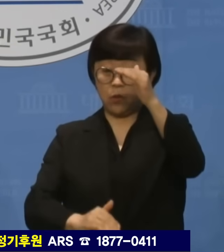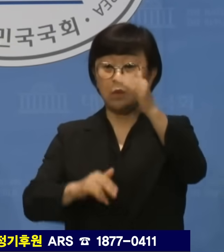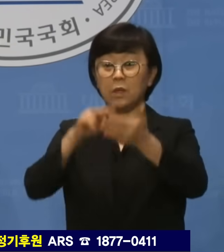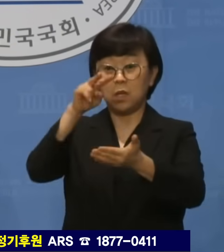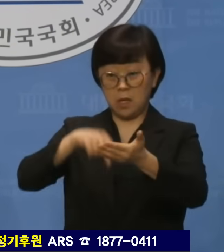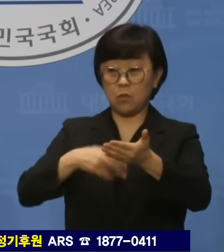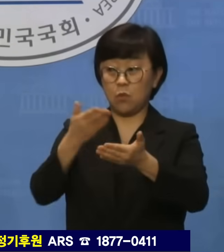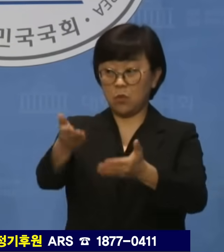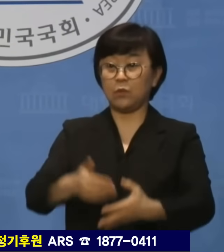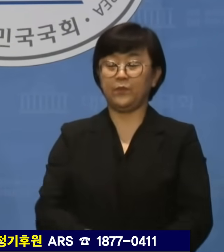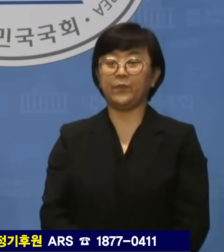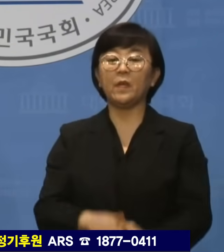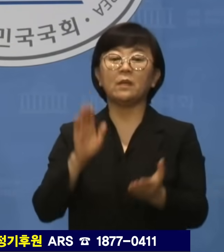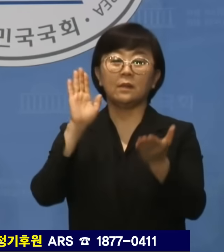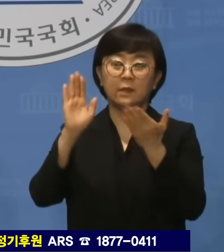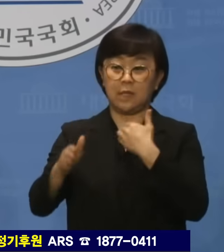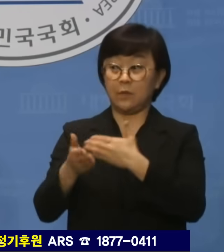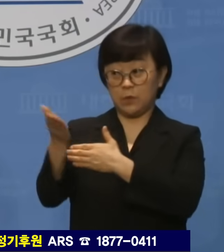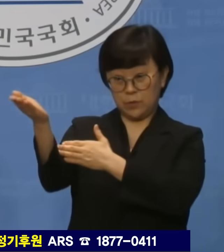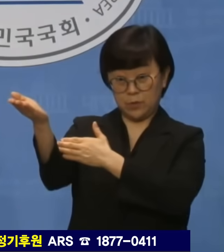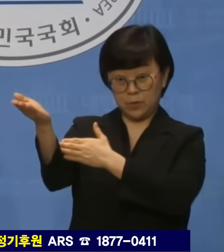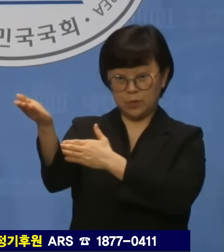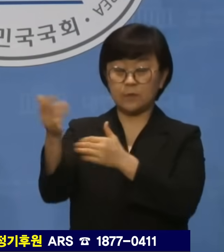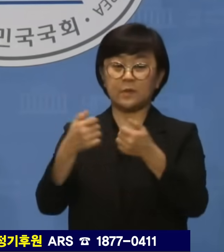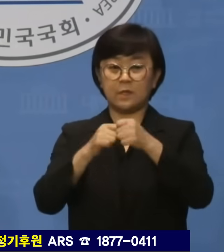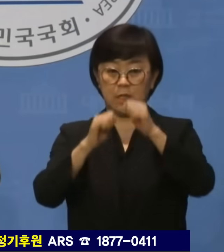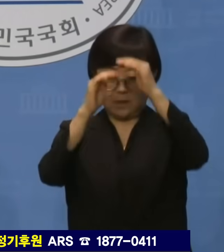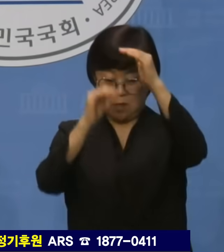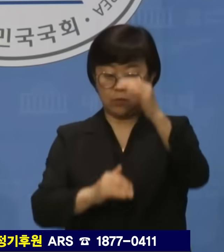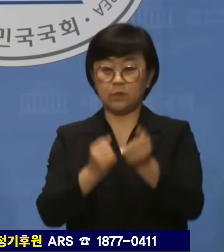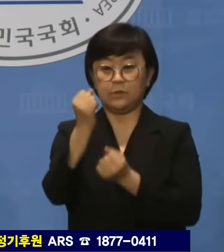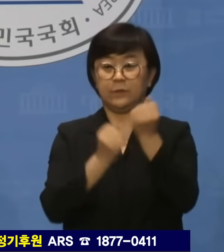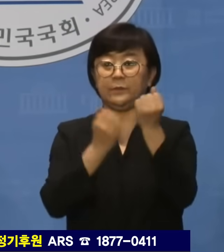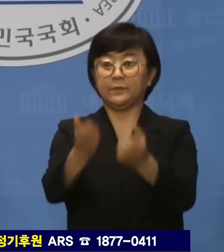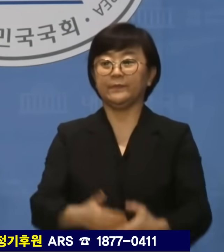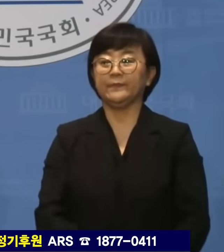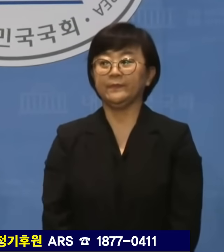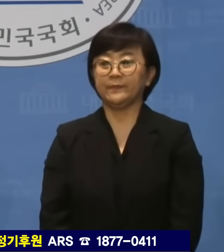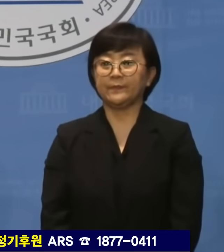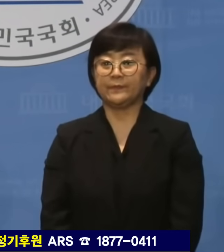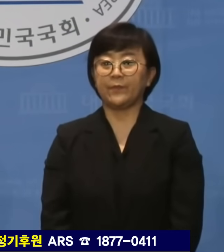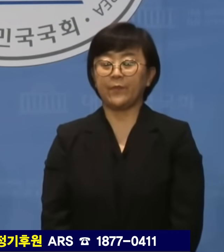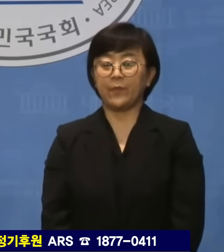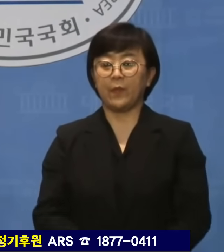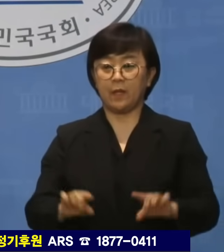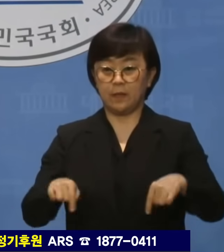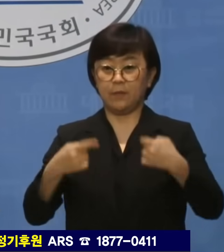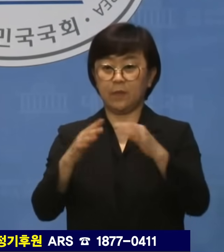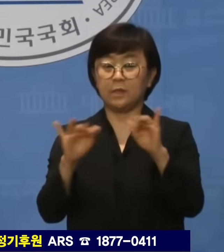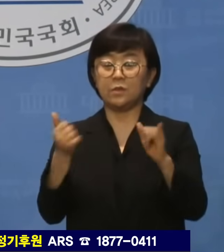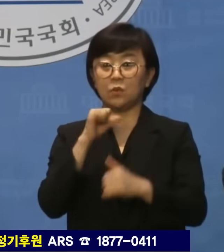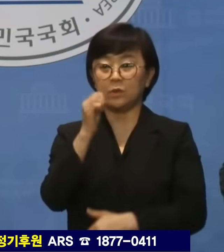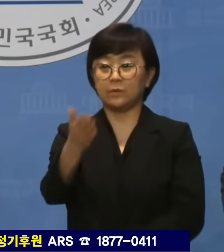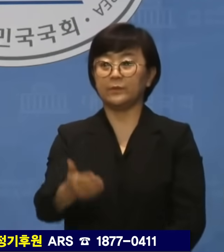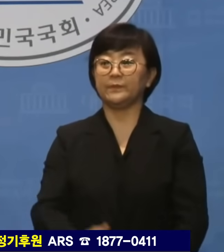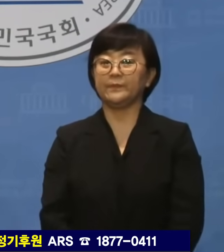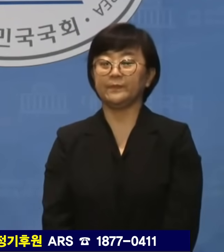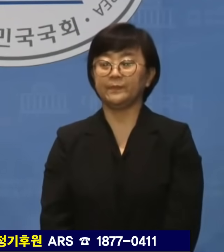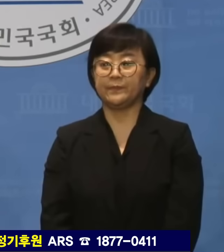기자회견문을 낭독을 하고 이후에 또 백부를 통해서 더 자세한 설명 드리도록 하겠습니다. 함께 오신 의원님들 먼저